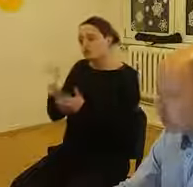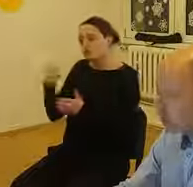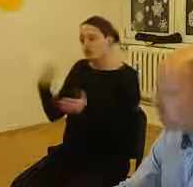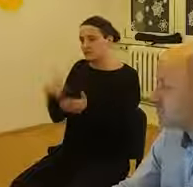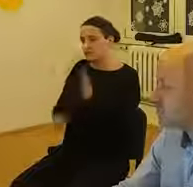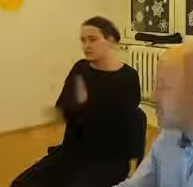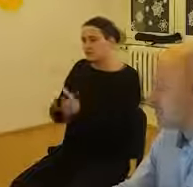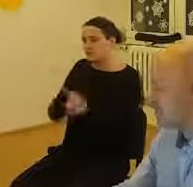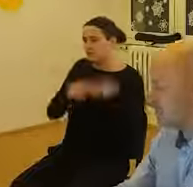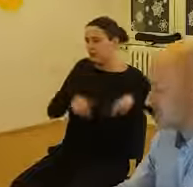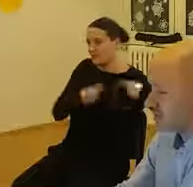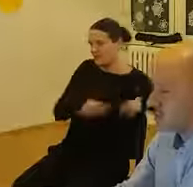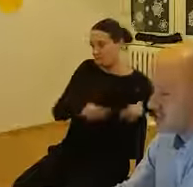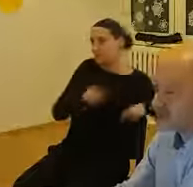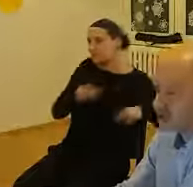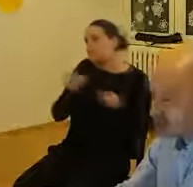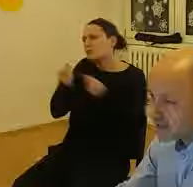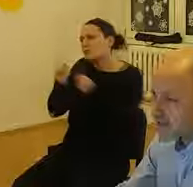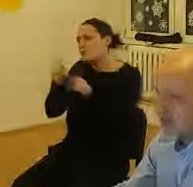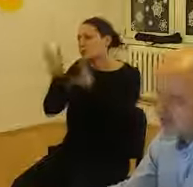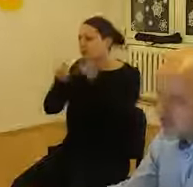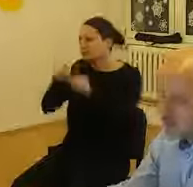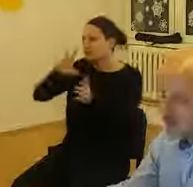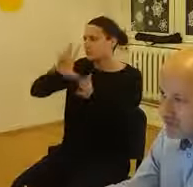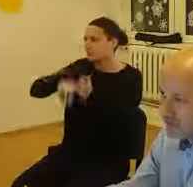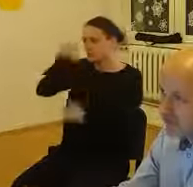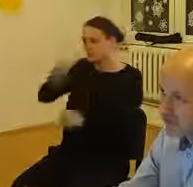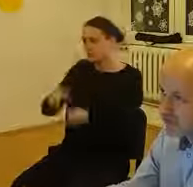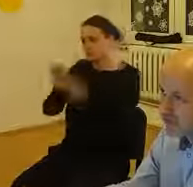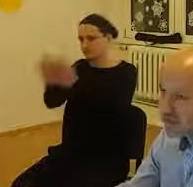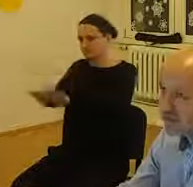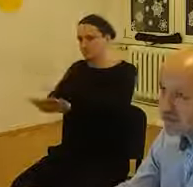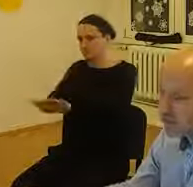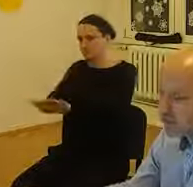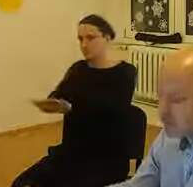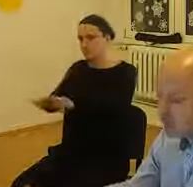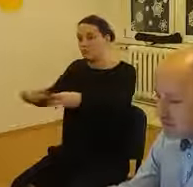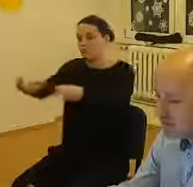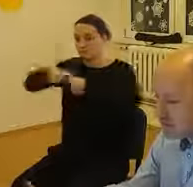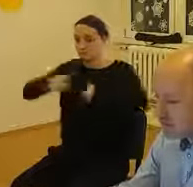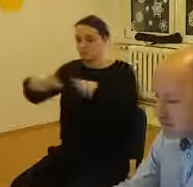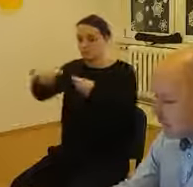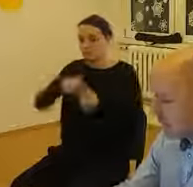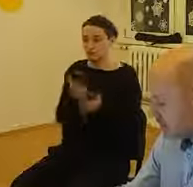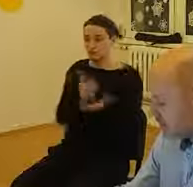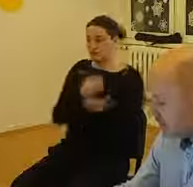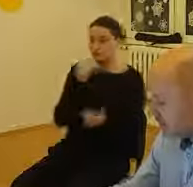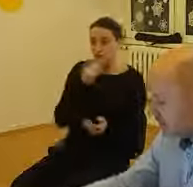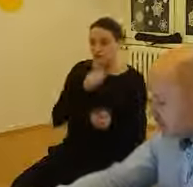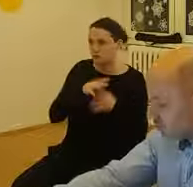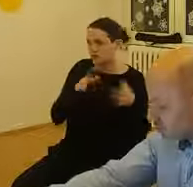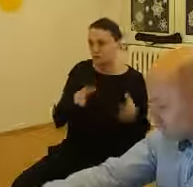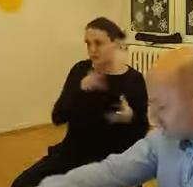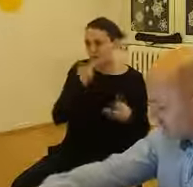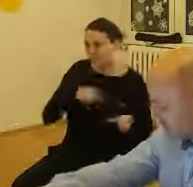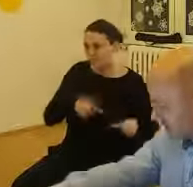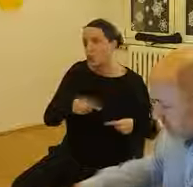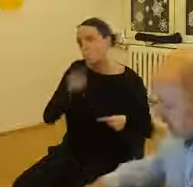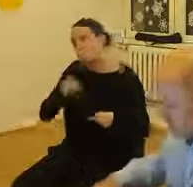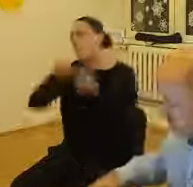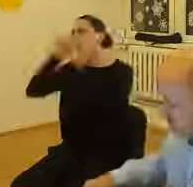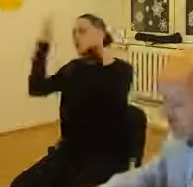Dzielnicy nie było, te pieniądze po prostu zostawały w budżecie miasta, one nie były wydatkowane jakoś specjalnie na naszą dzielnicę, tylko szły na wydatki ogólne